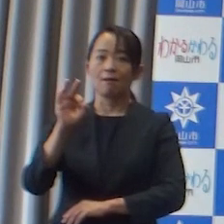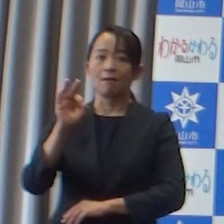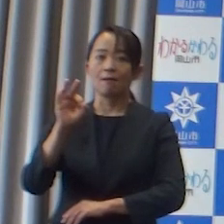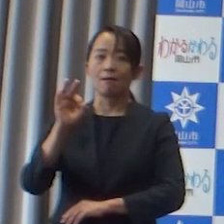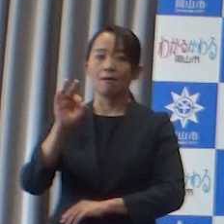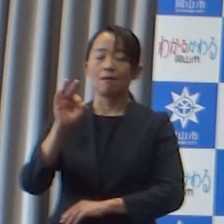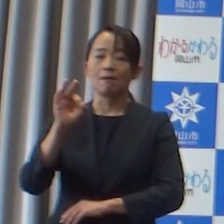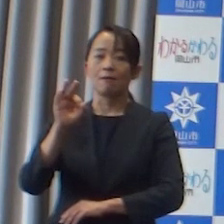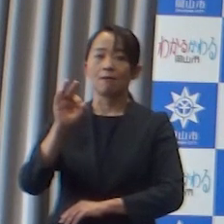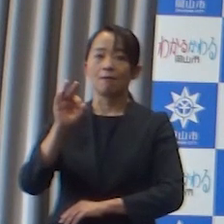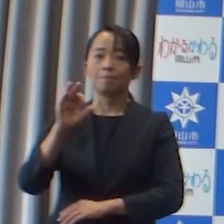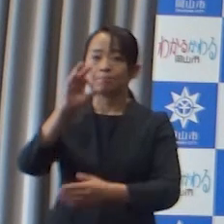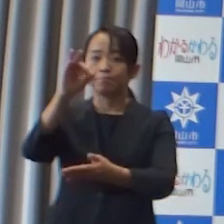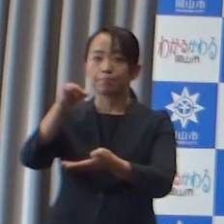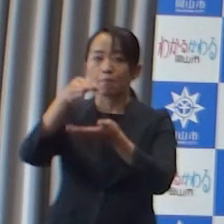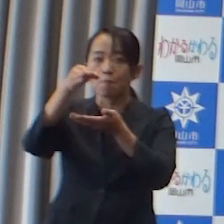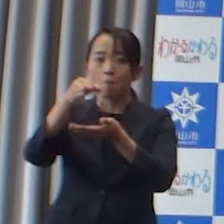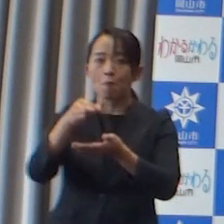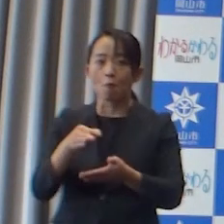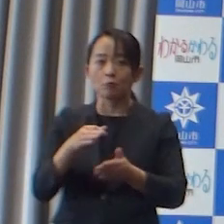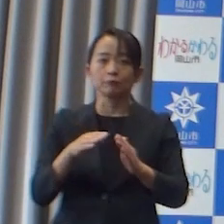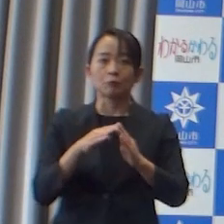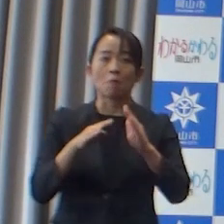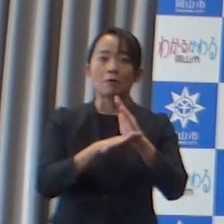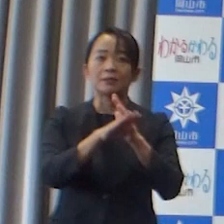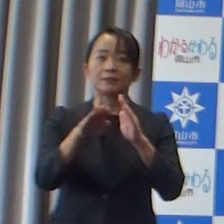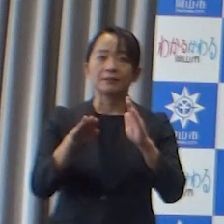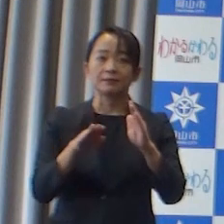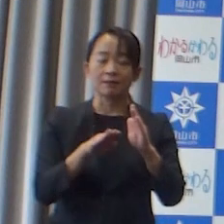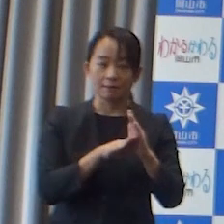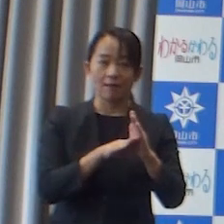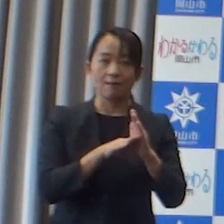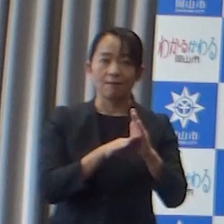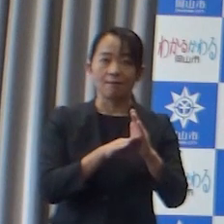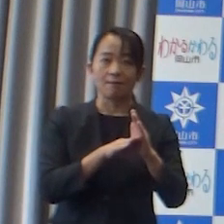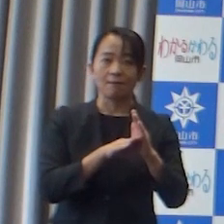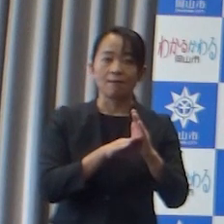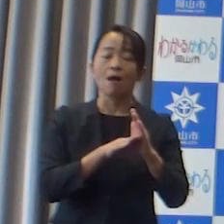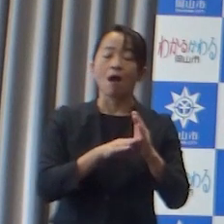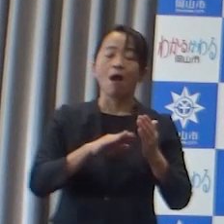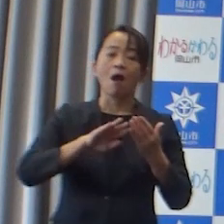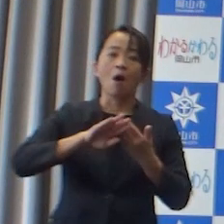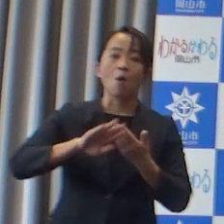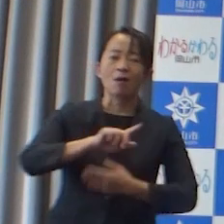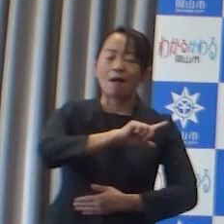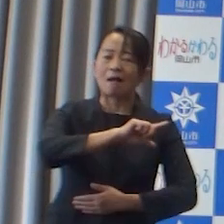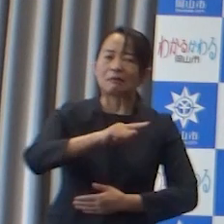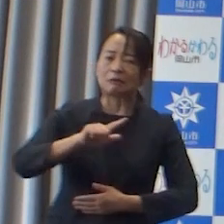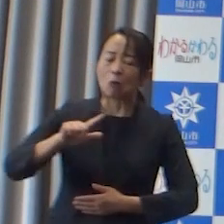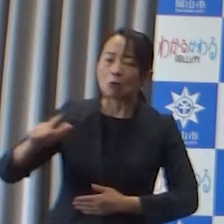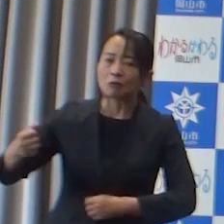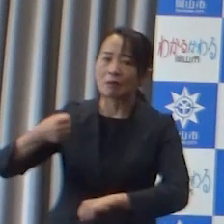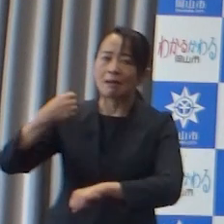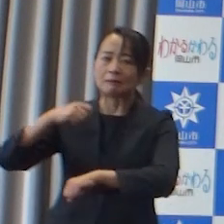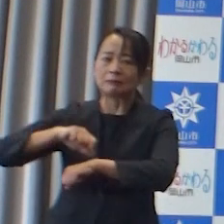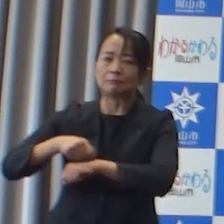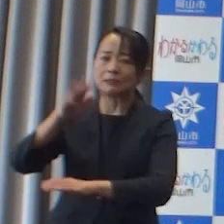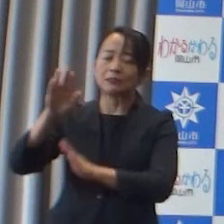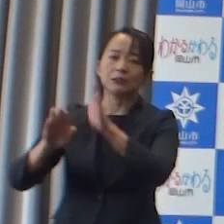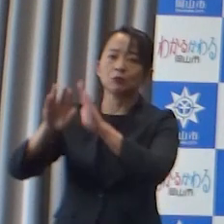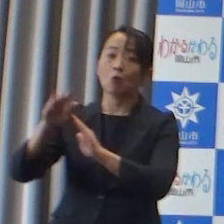いわゆる低所得者の世帯、それからあとはさまざまな事業者、傷んでいる事業